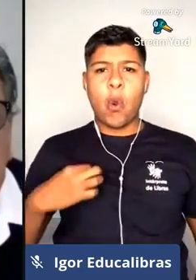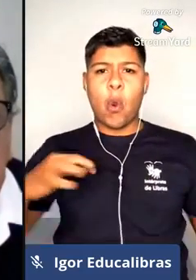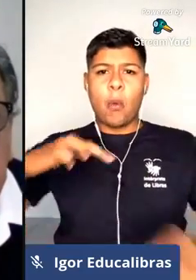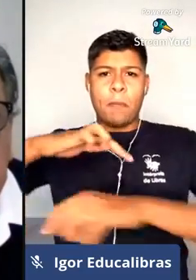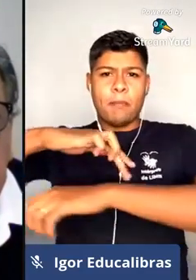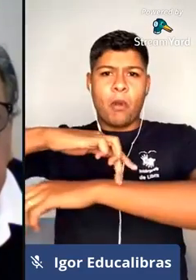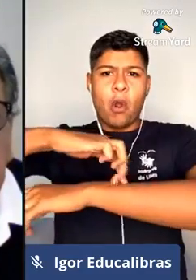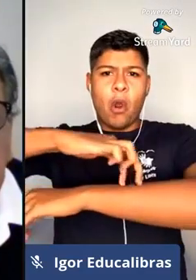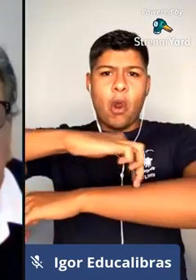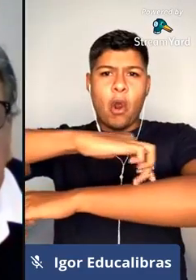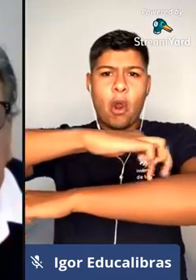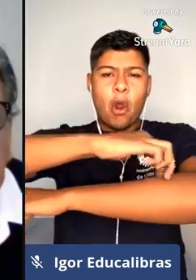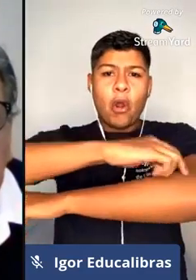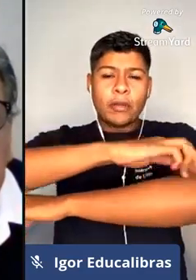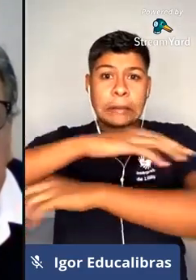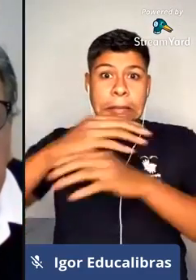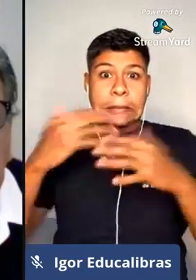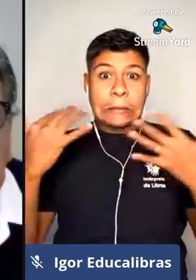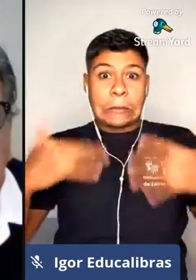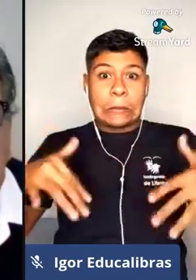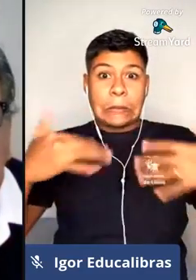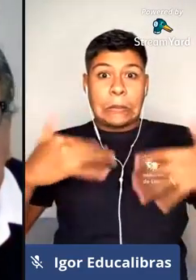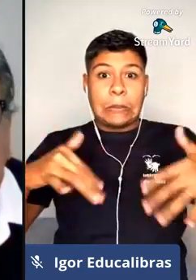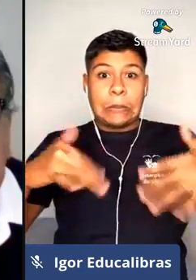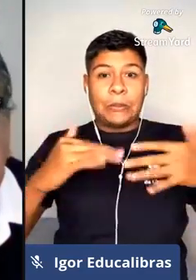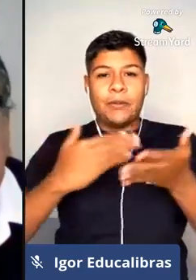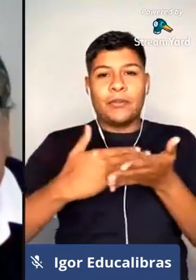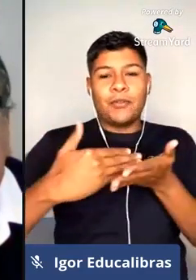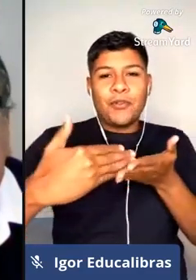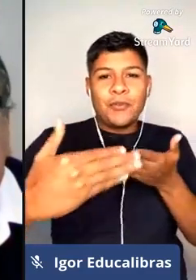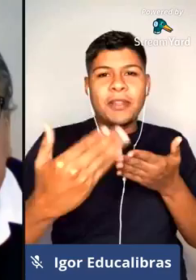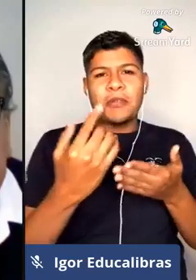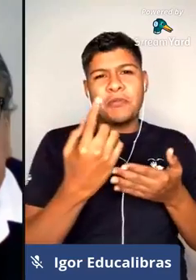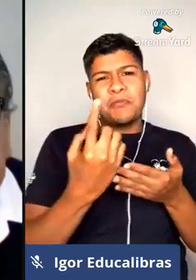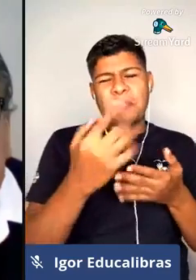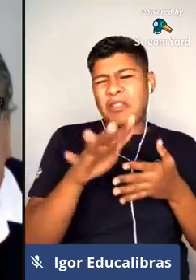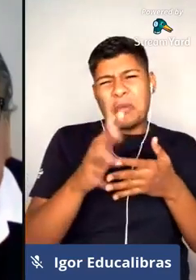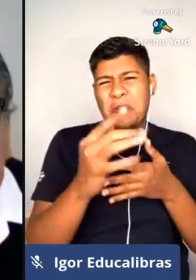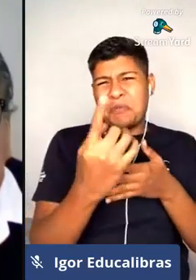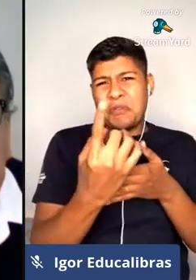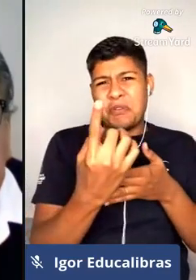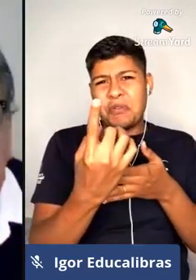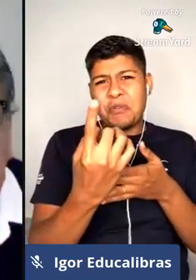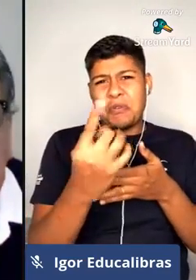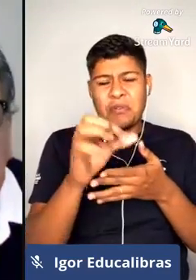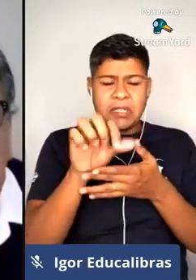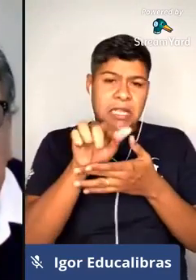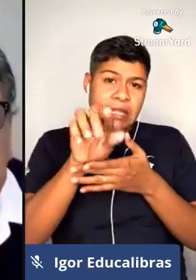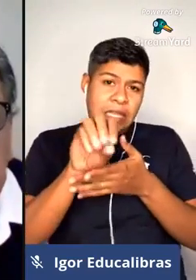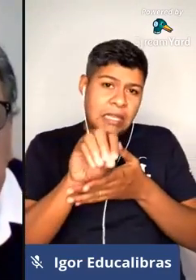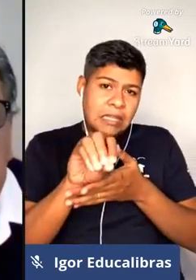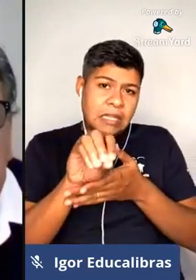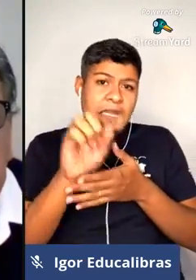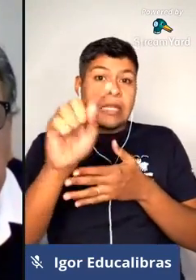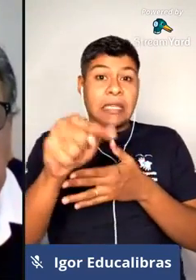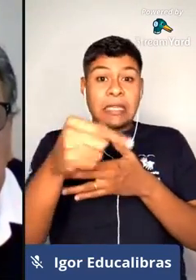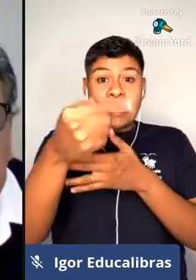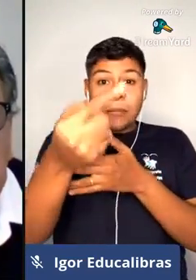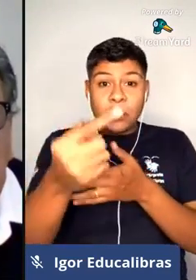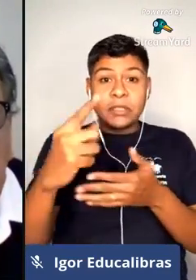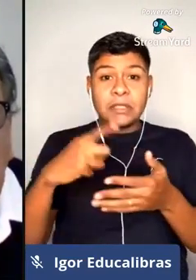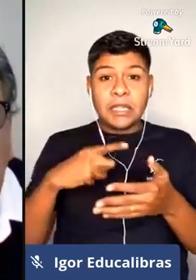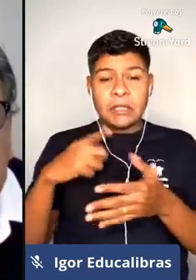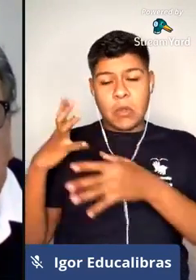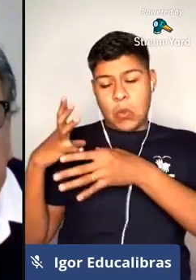modas, e tudo isso aí foi lá no início, lá nos anos 70, que depois me deram assim, uma bagagem